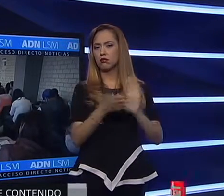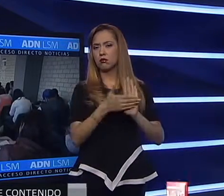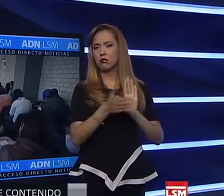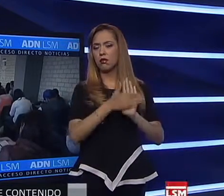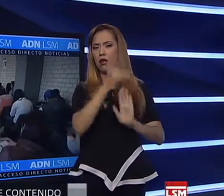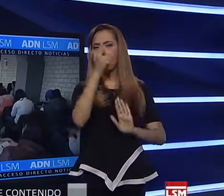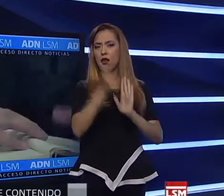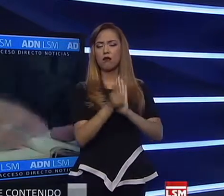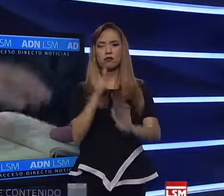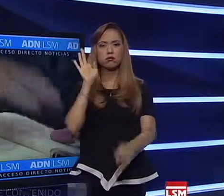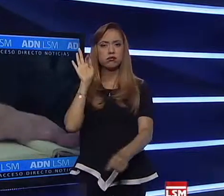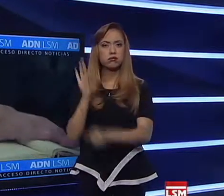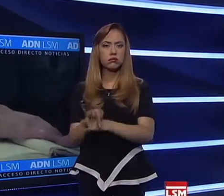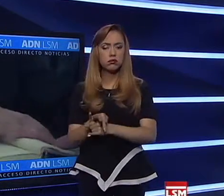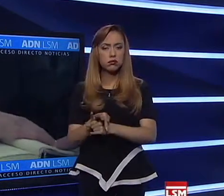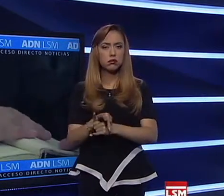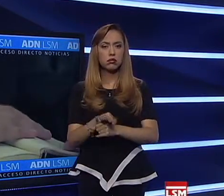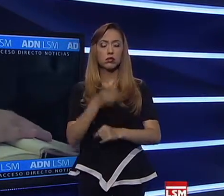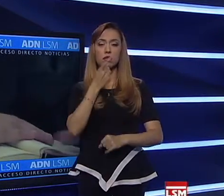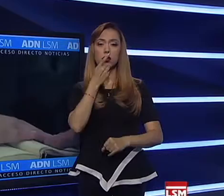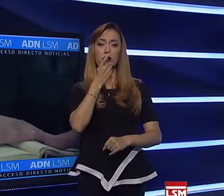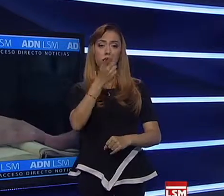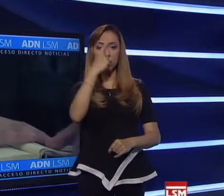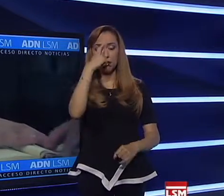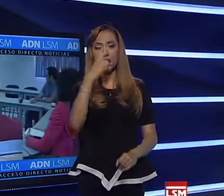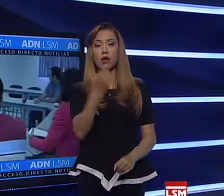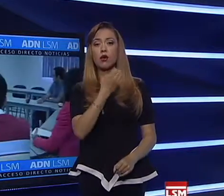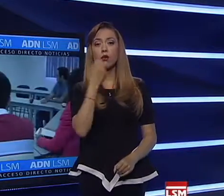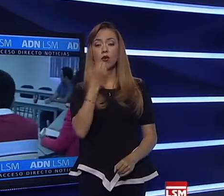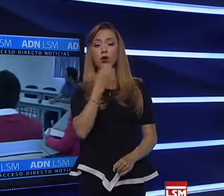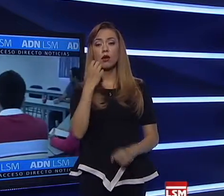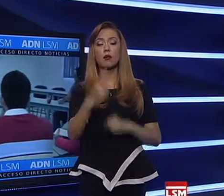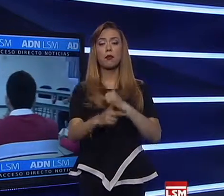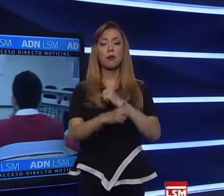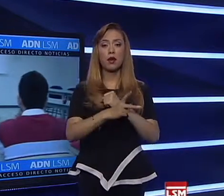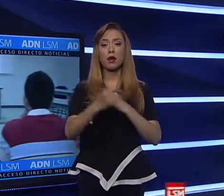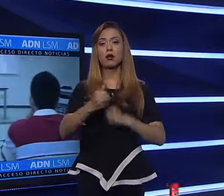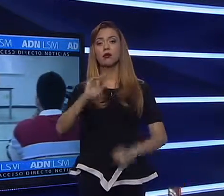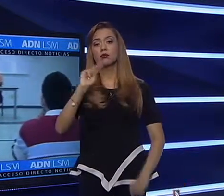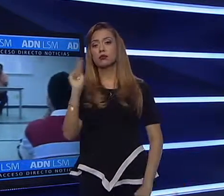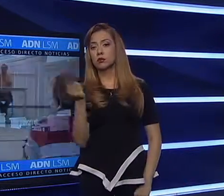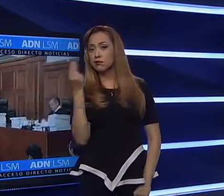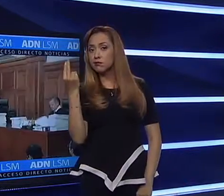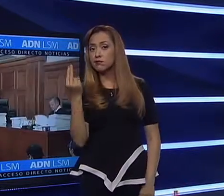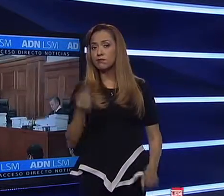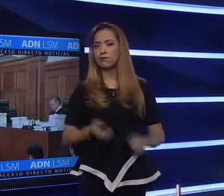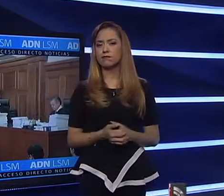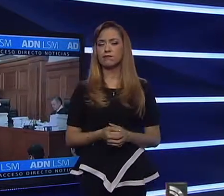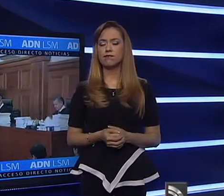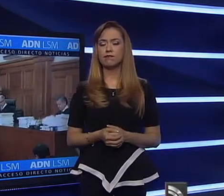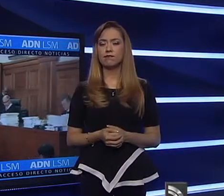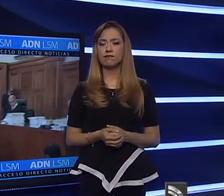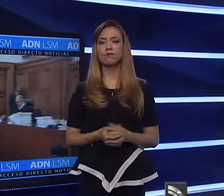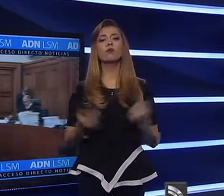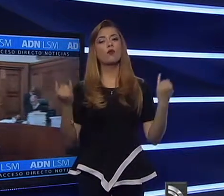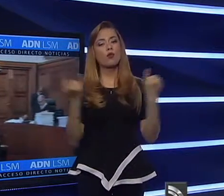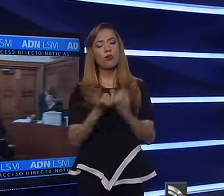de proporcionalidad en el caso de la educación media superior y superior. Además, ejercieron su facultad de atracción